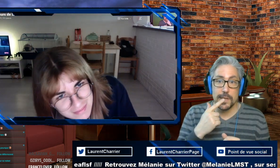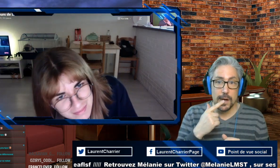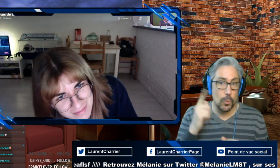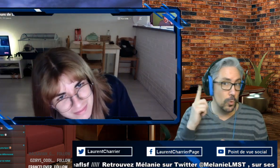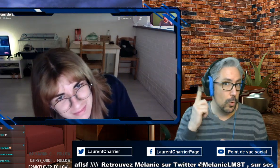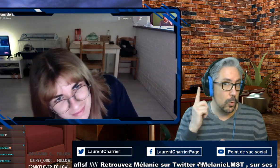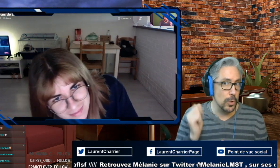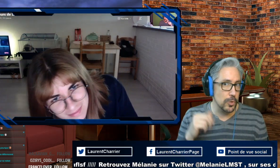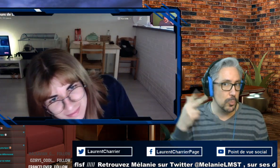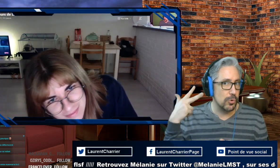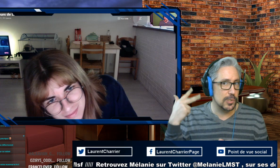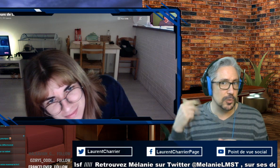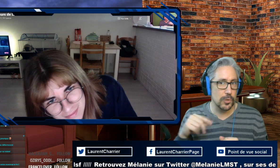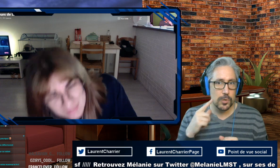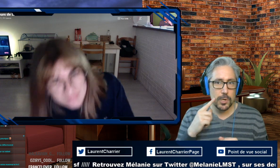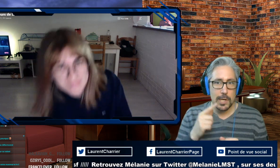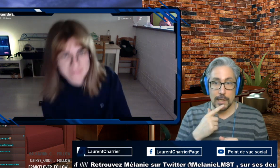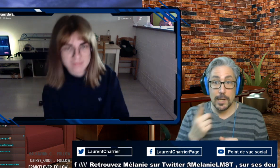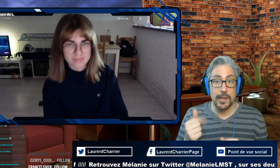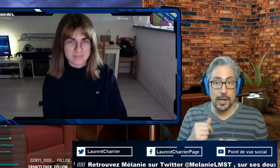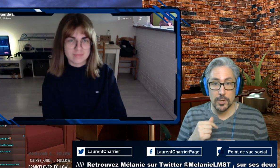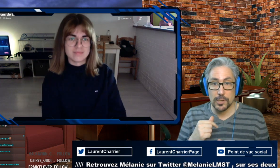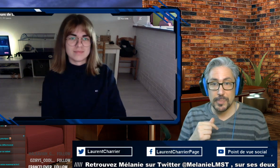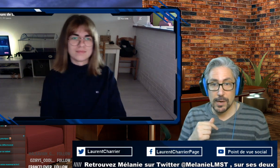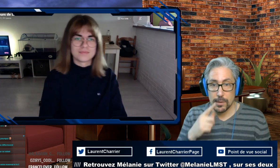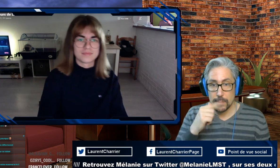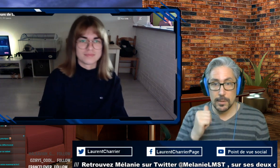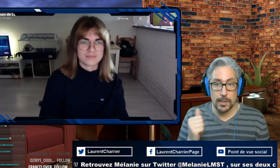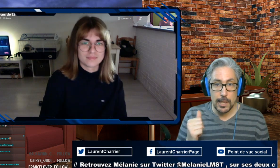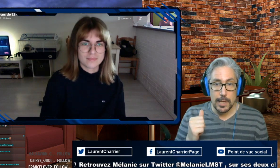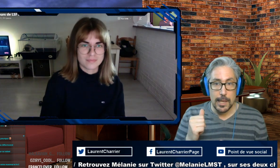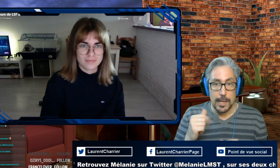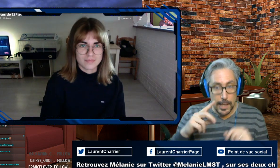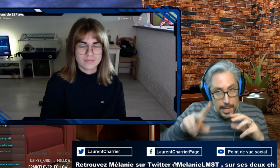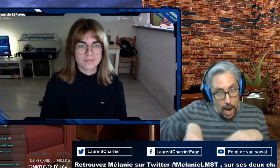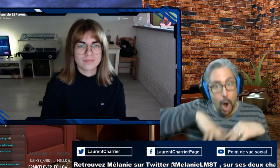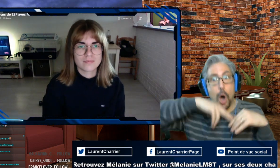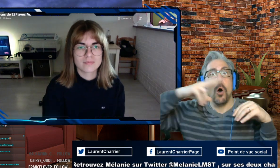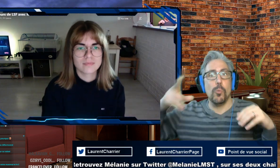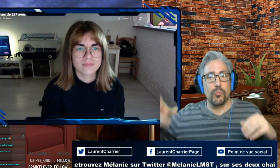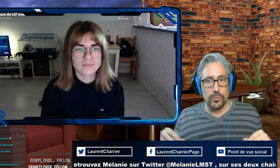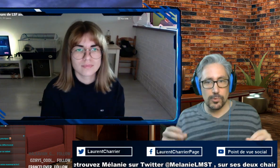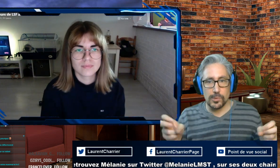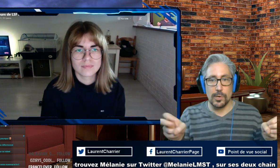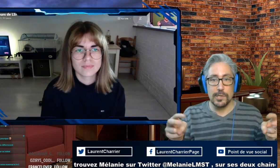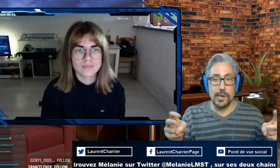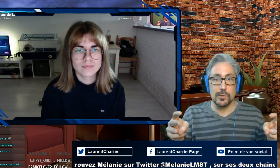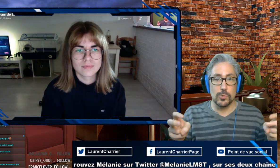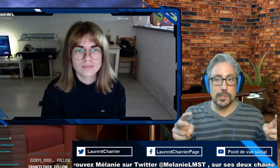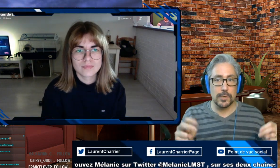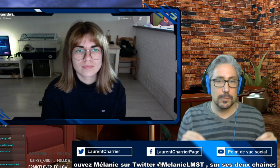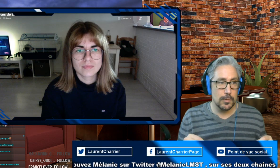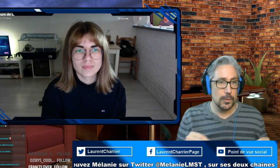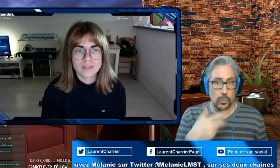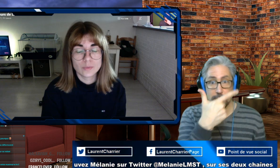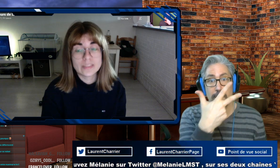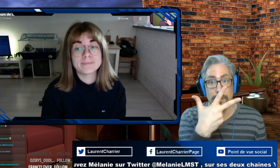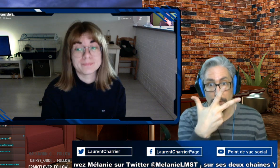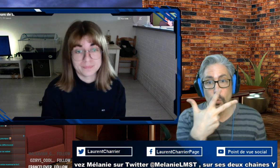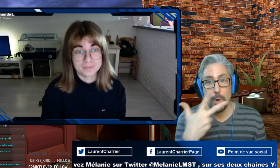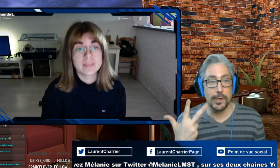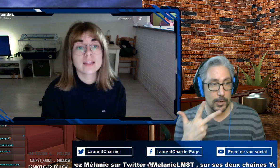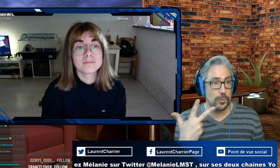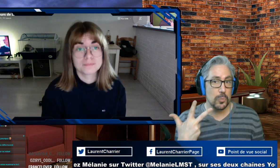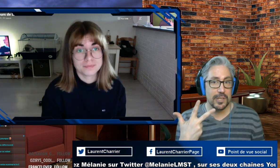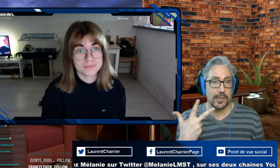Elles signent. On entend pour les entendants, il y a le narrateur qui parle. Et en plus, il y a les sous-titres. Donc,